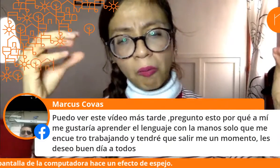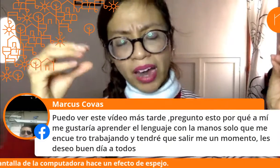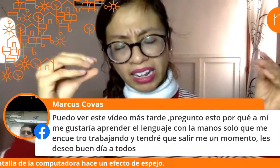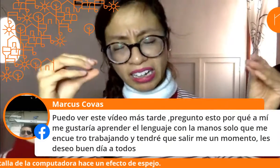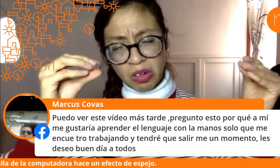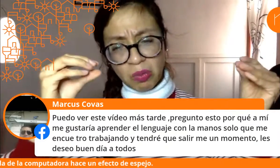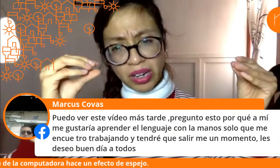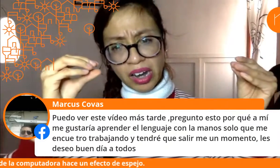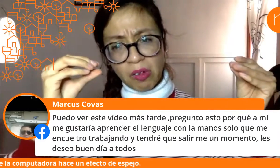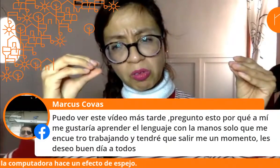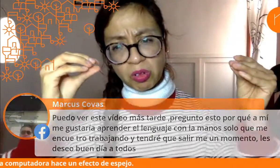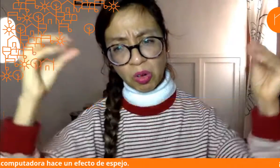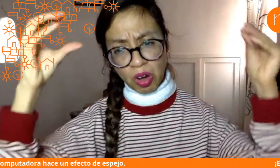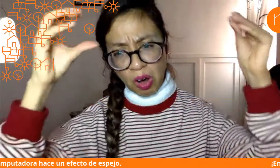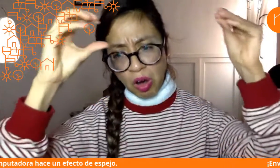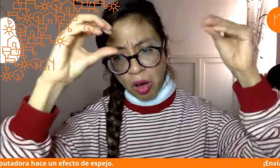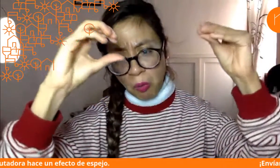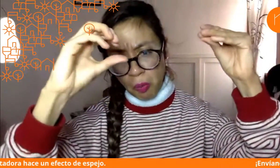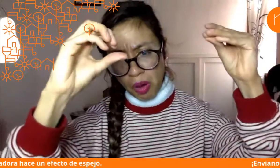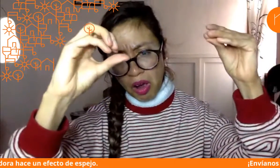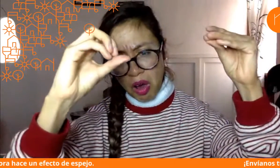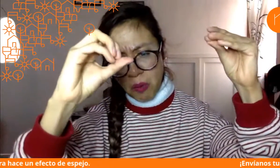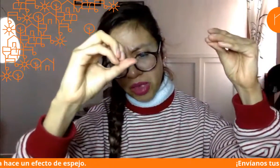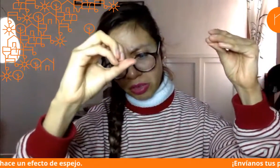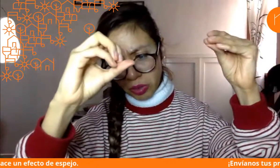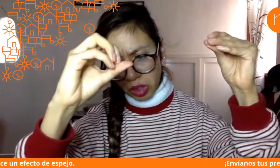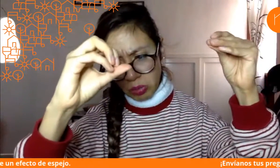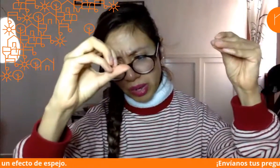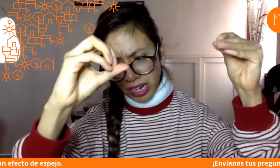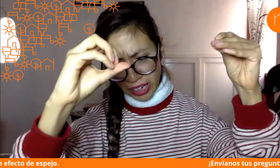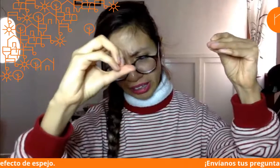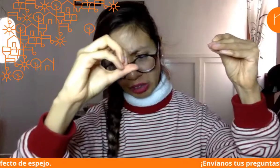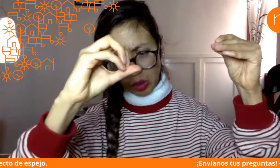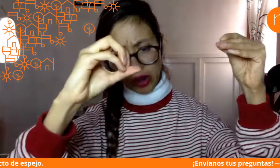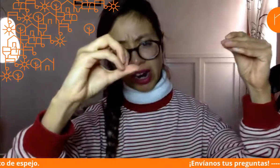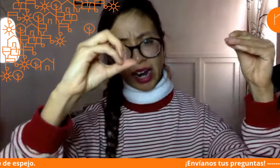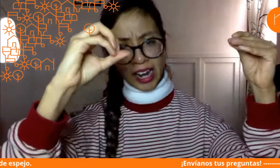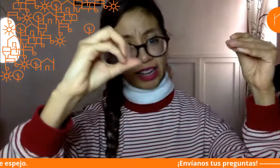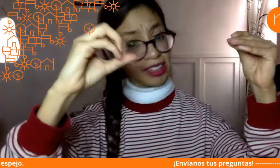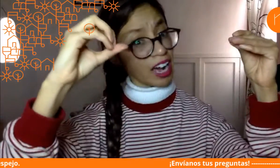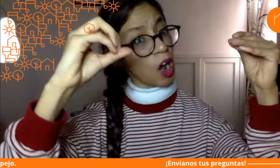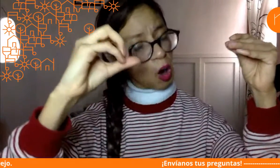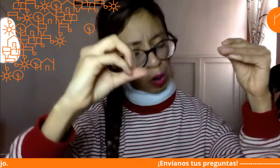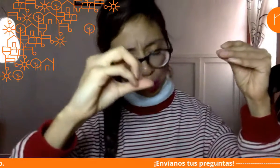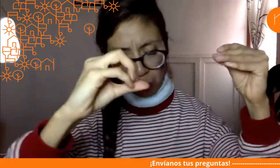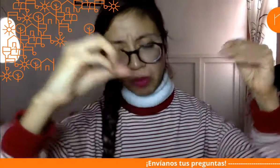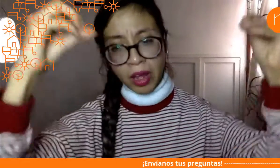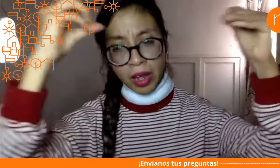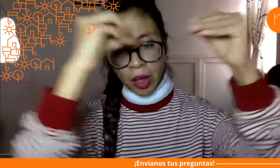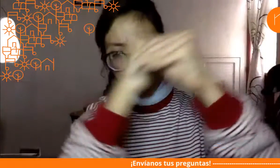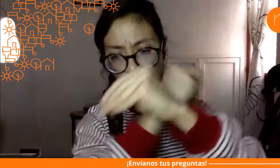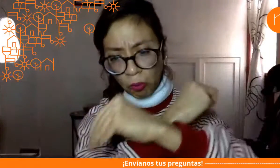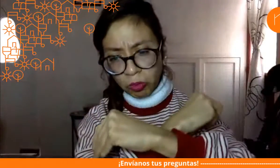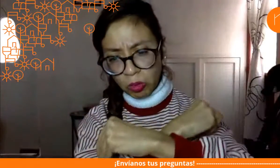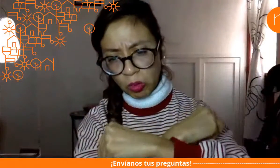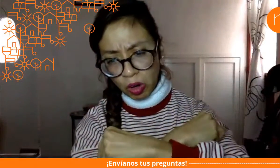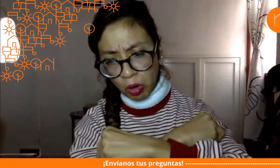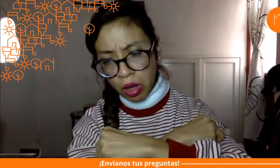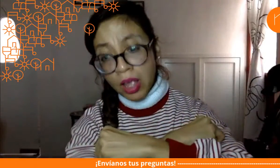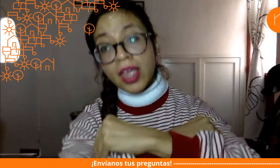Para denominar oscuro, pongo mis dos manitas con la letra O, oscuro.